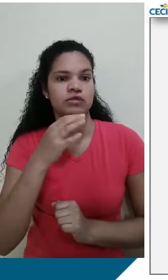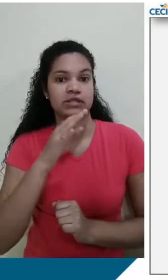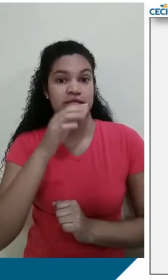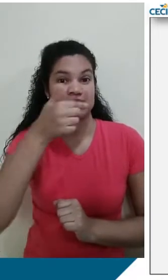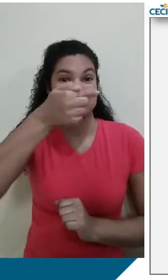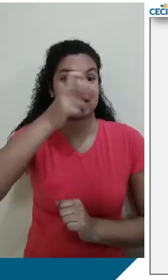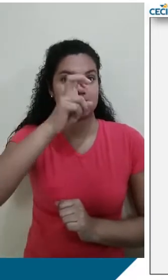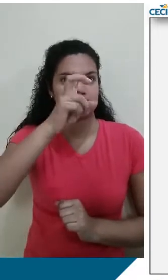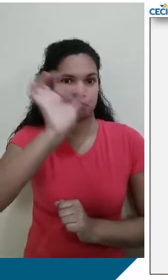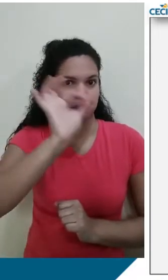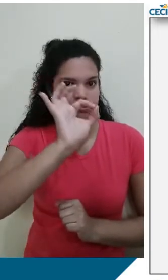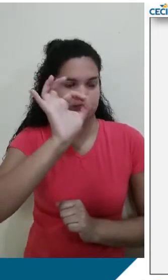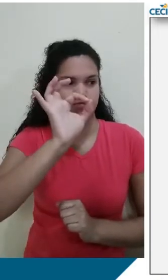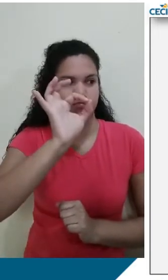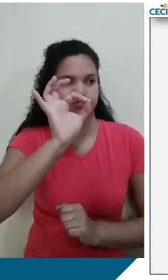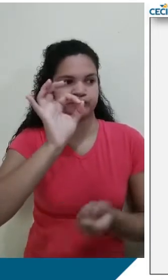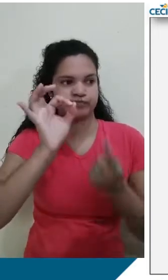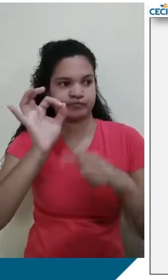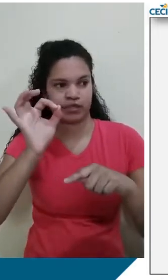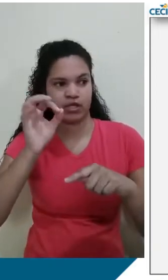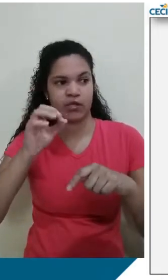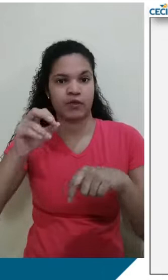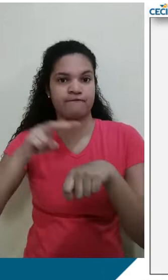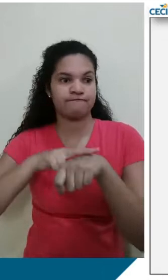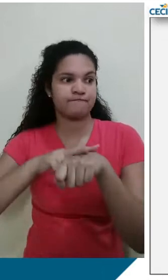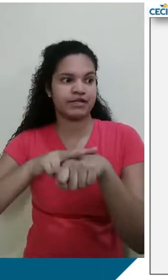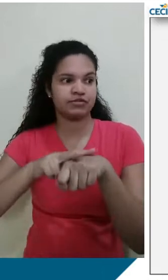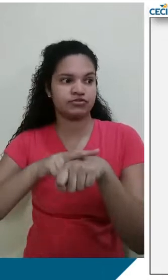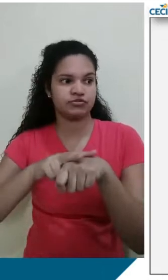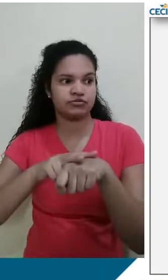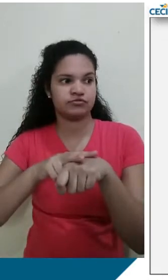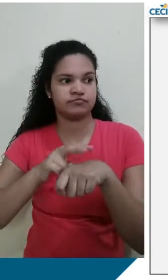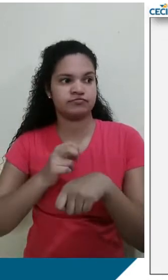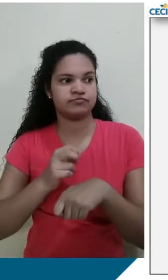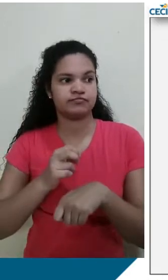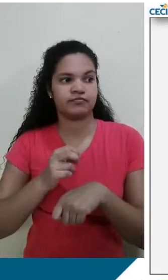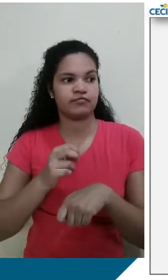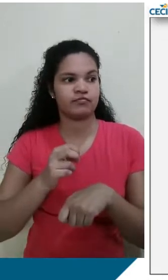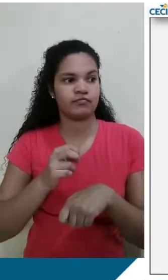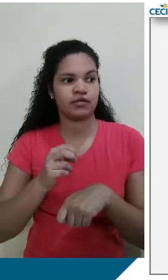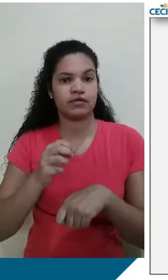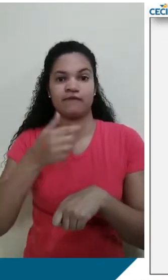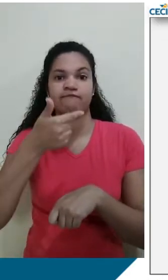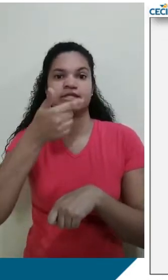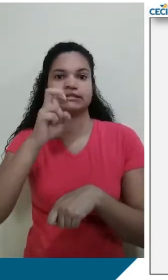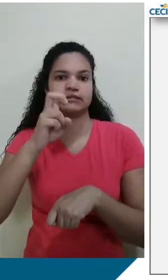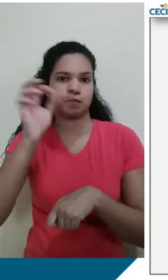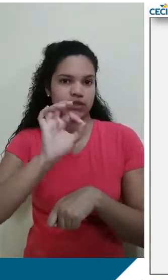em 75% e o pigmento verde, com um estímulo de 600 nanômetros, é ativado